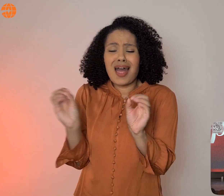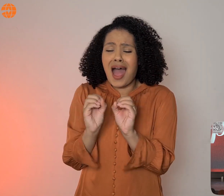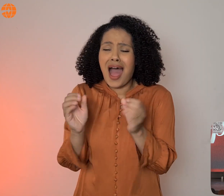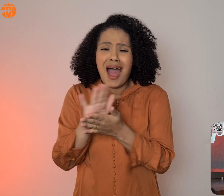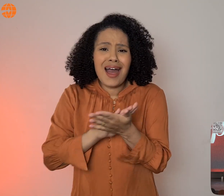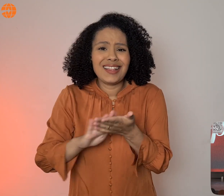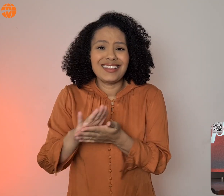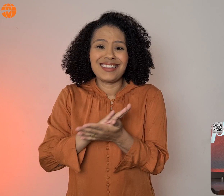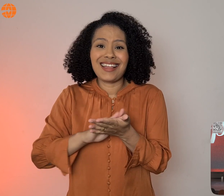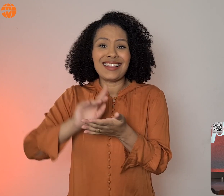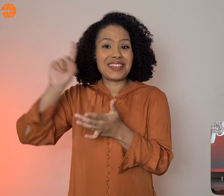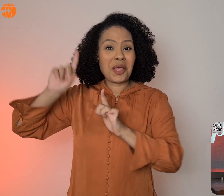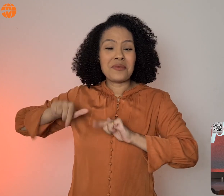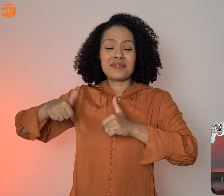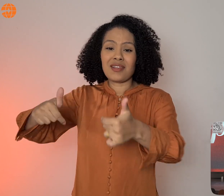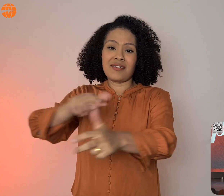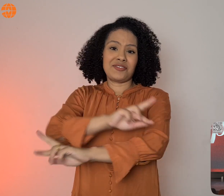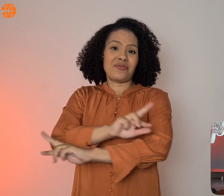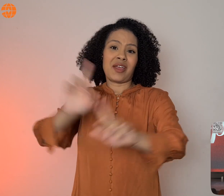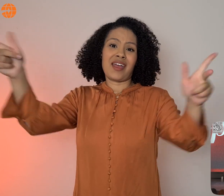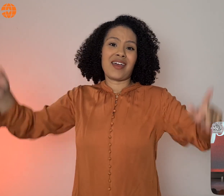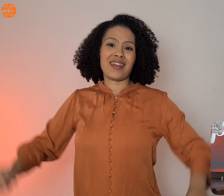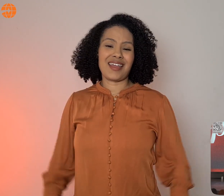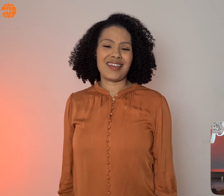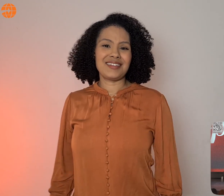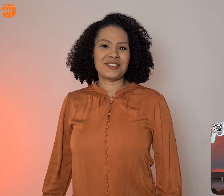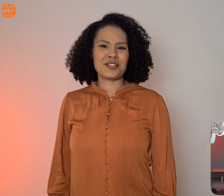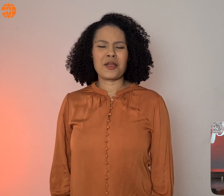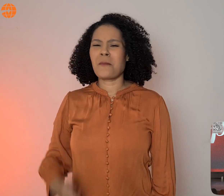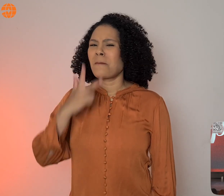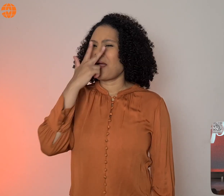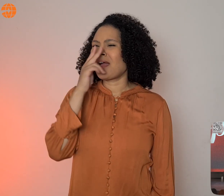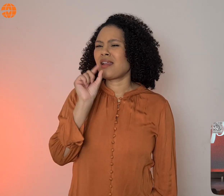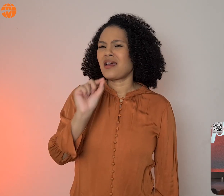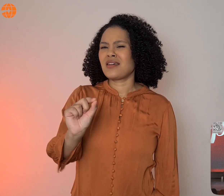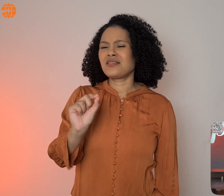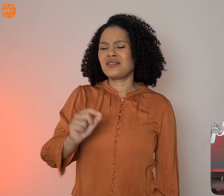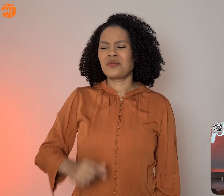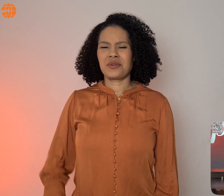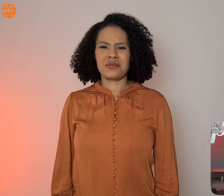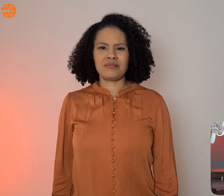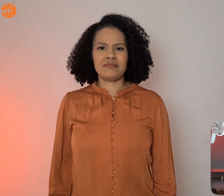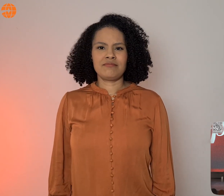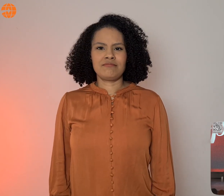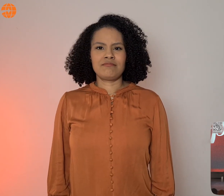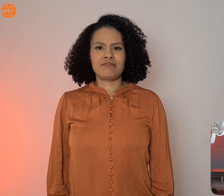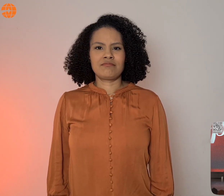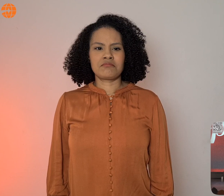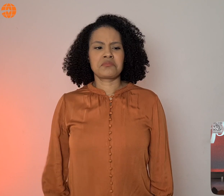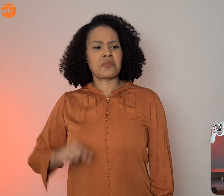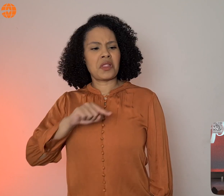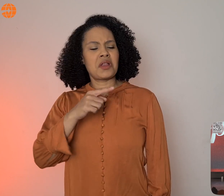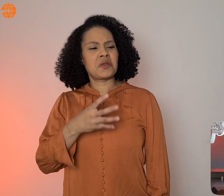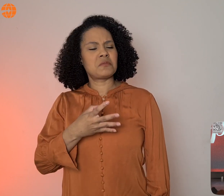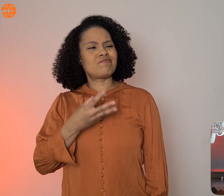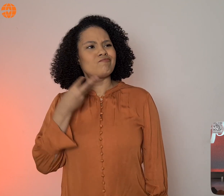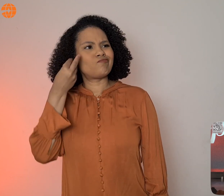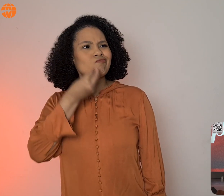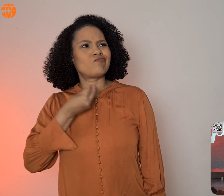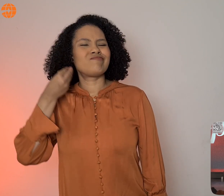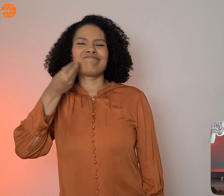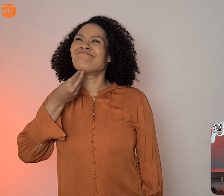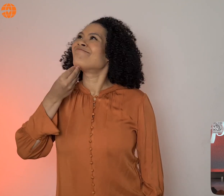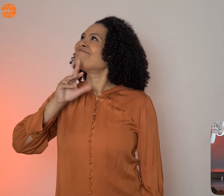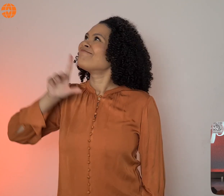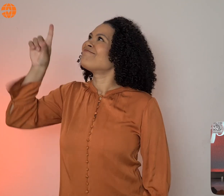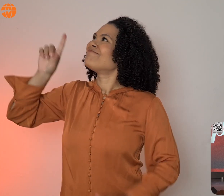nossas iniquidades. It sounds like he's experienced this forgiveness of God. Parece que ele mesmo experimentou isso da parte de Deus.